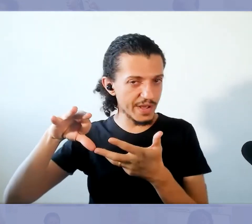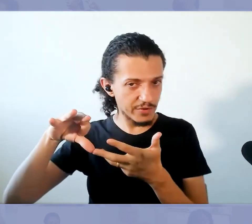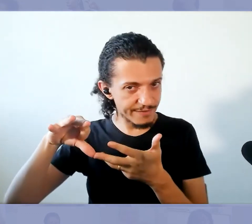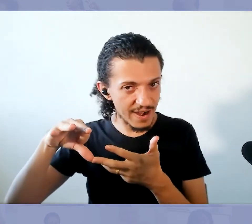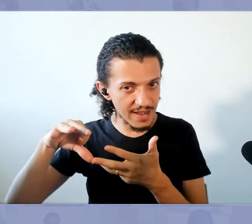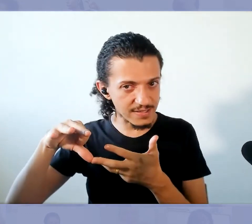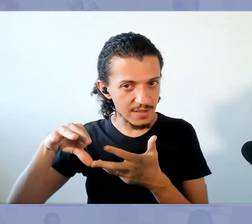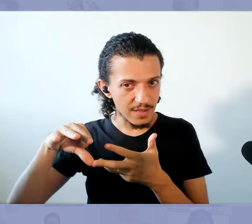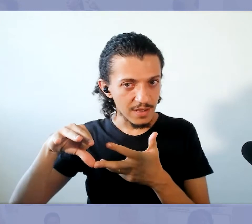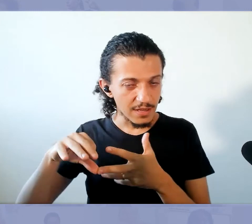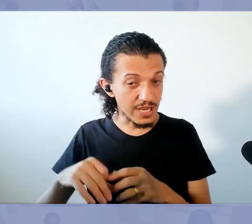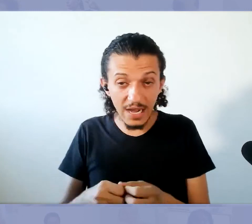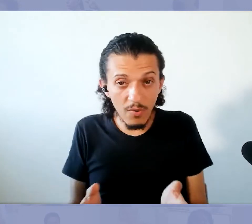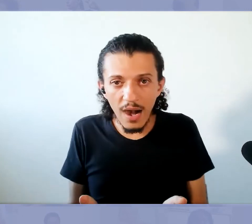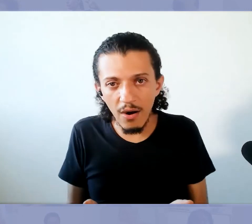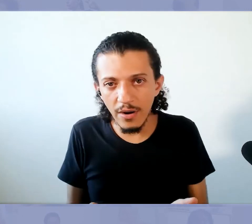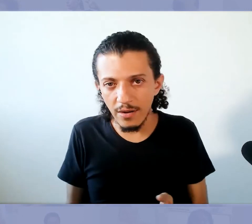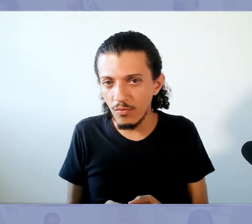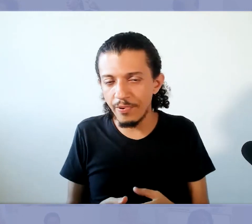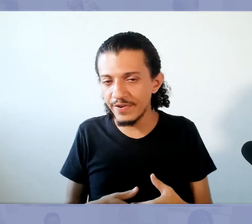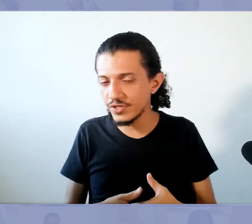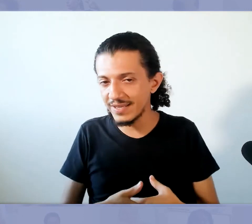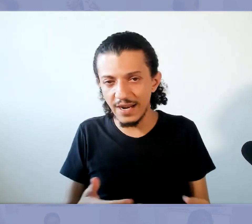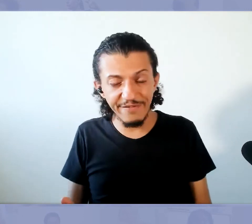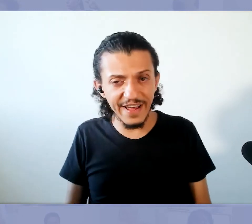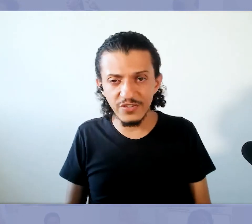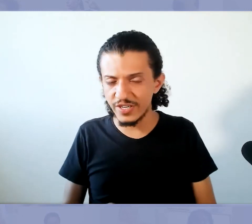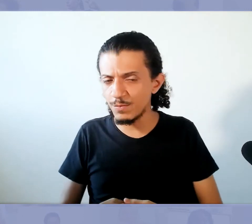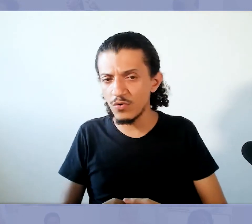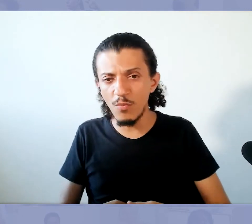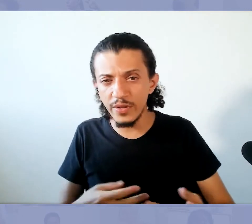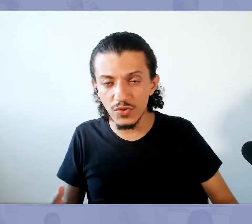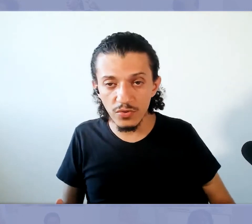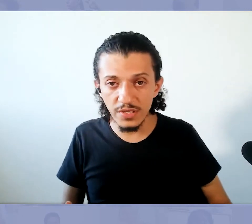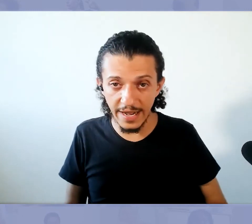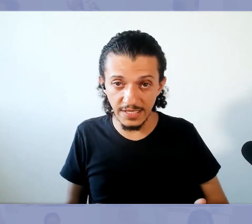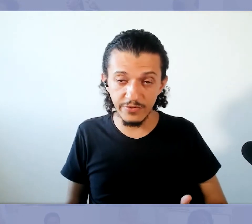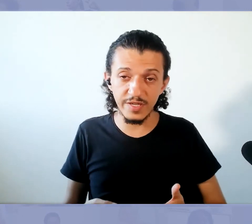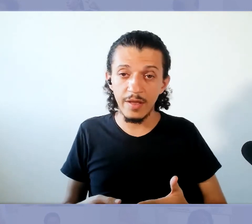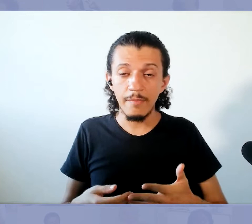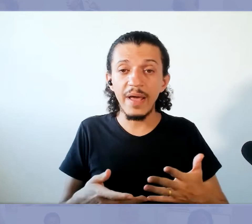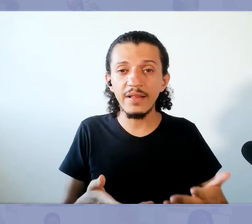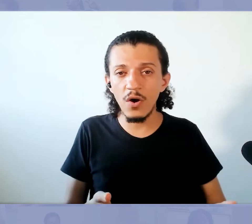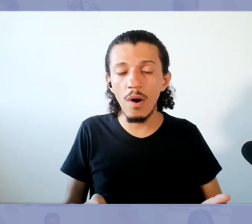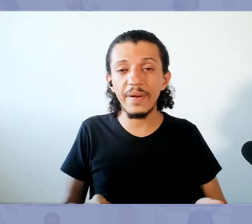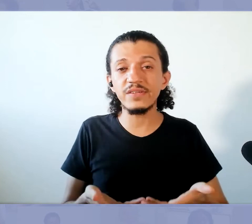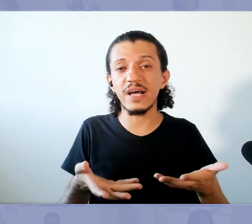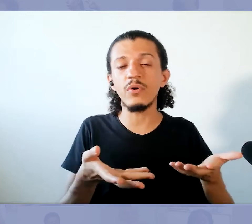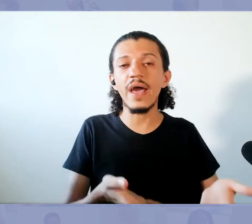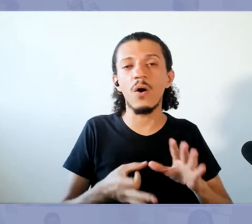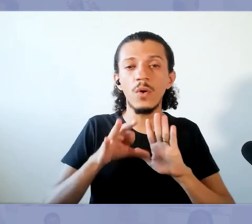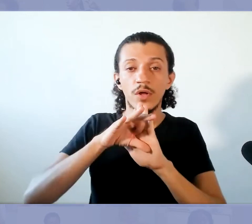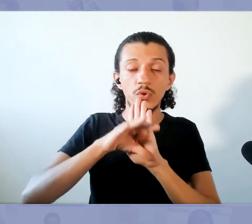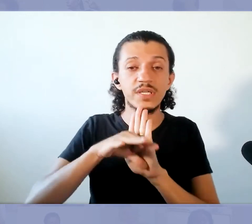ideia de como é que você faz, já acabou a aula, o professor já está lá na frente, já explicou muitos outros sinais, e você perdeu o